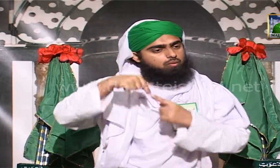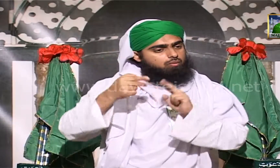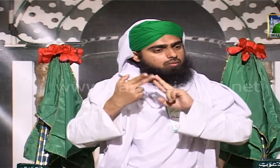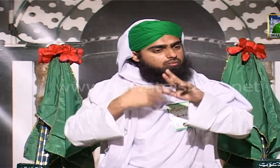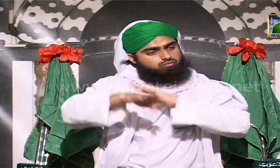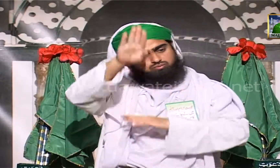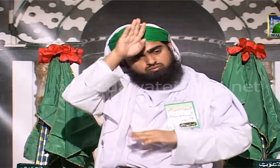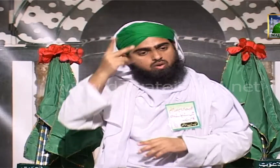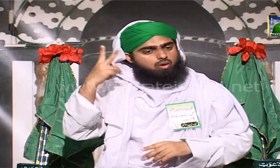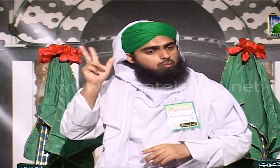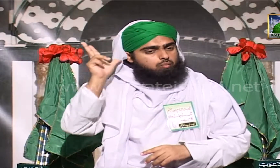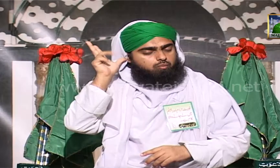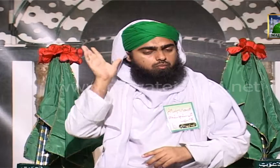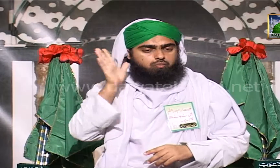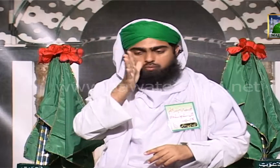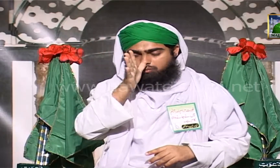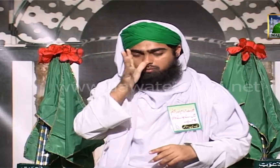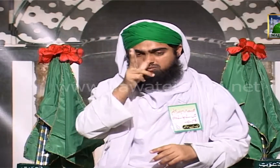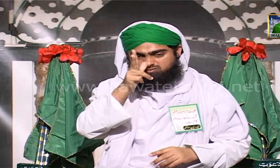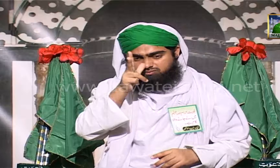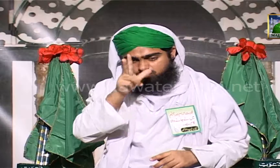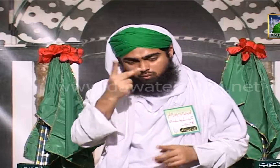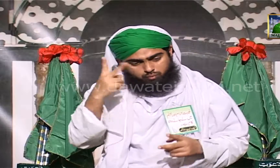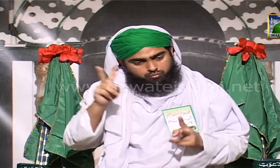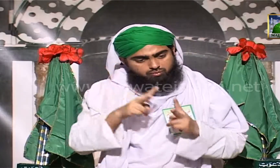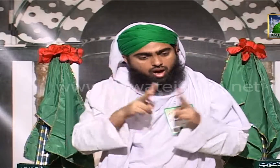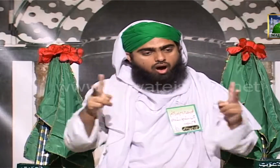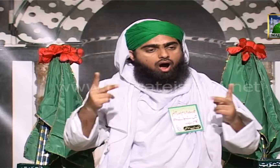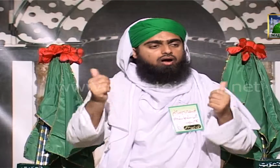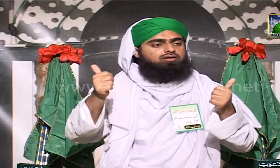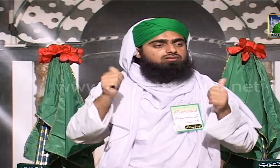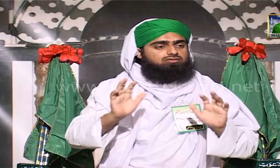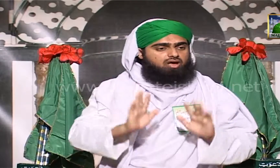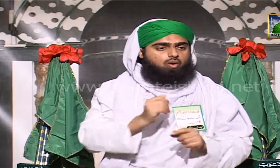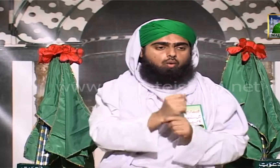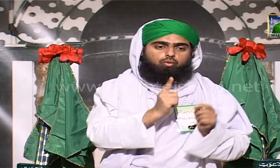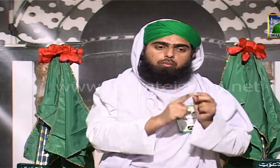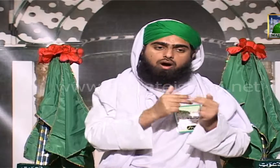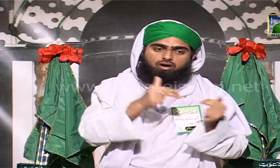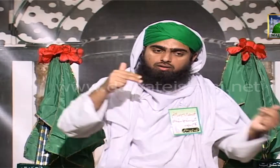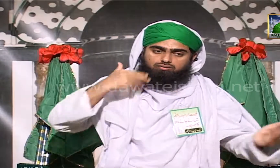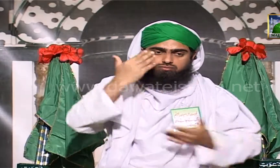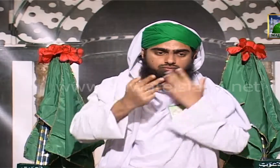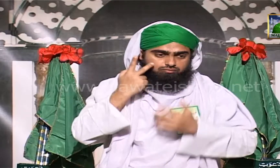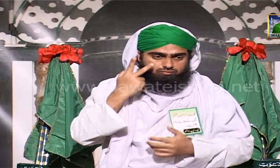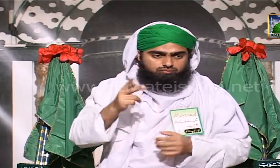اتنی کثرت سے پڑھتے تھے. جیسے میں نے غوث پاک کے آپ کو 2-3 باتیں بتائیں کہ فجر اور عشاء ایک وضو سے, اور اس طرح